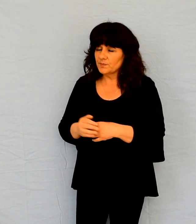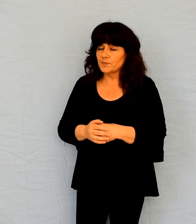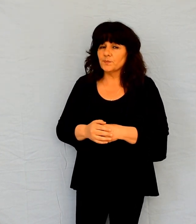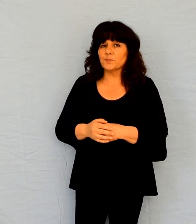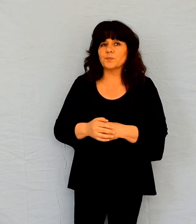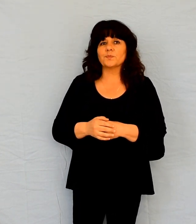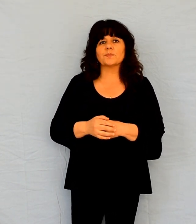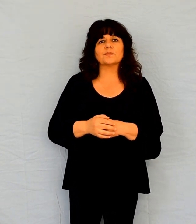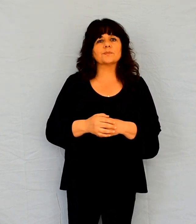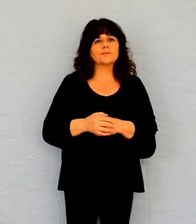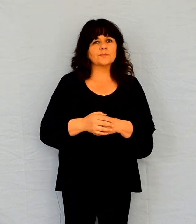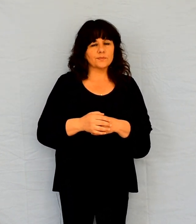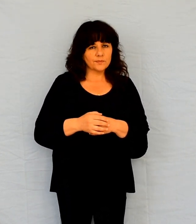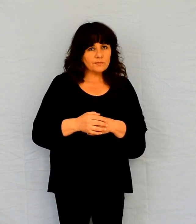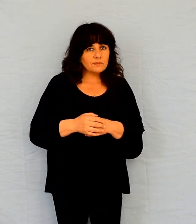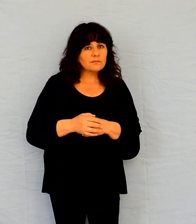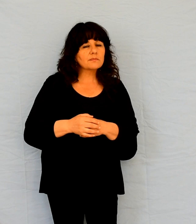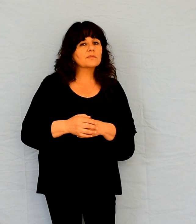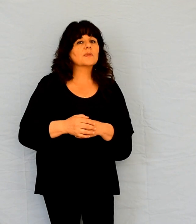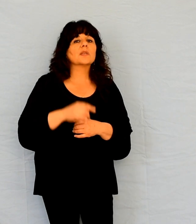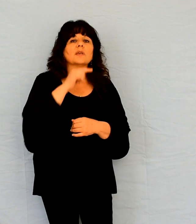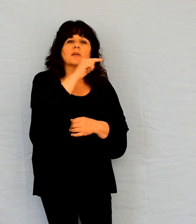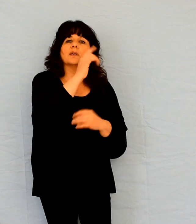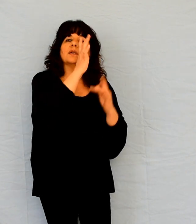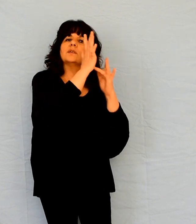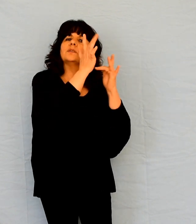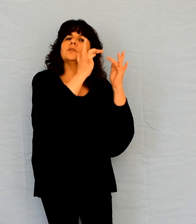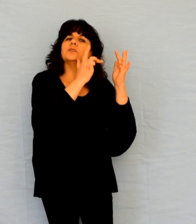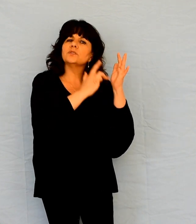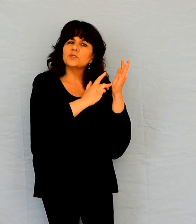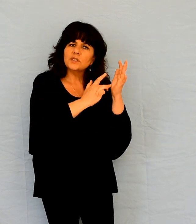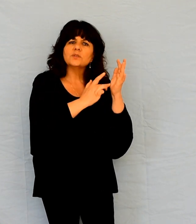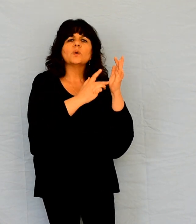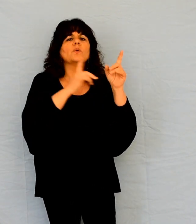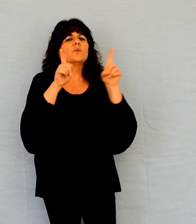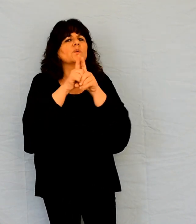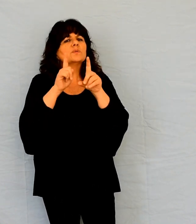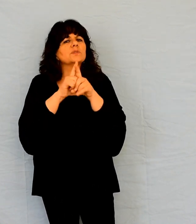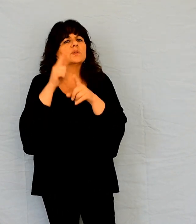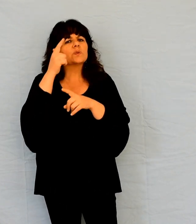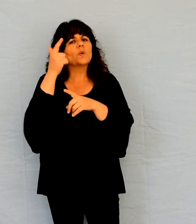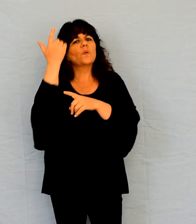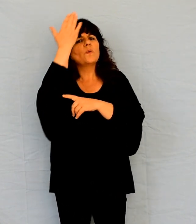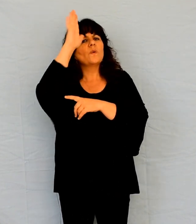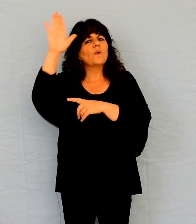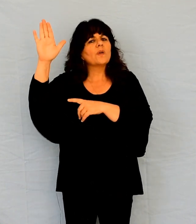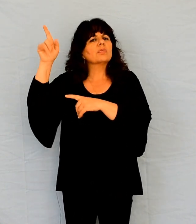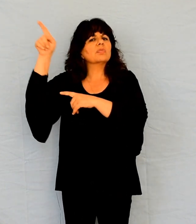Ils emmenaient aussi avec Jésus 2 autres, des malfaiteurs, pour les exécuter.